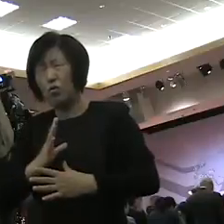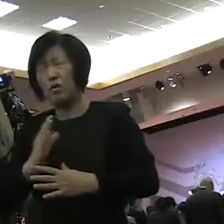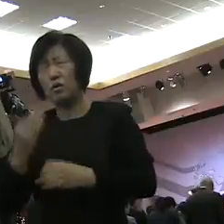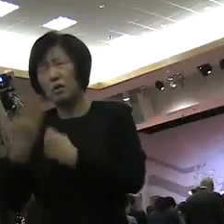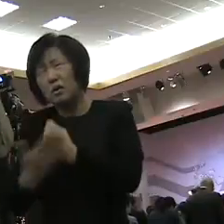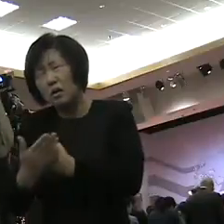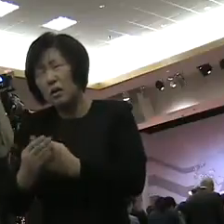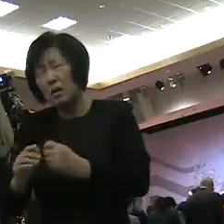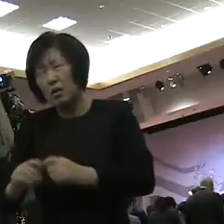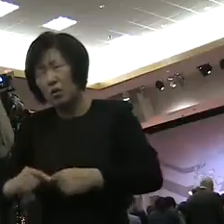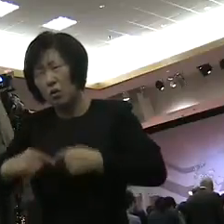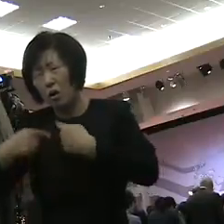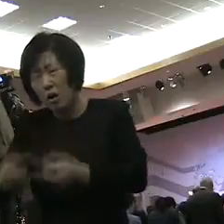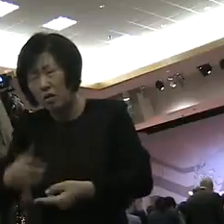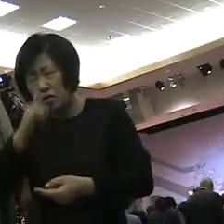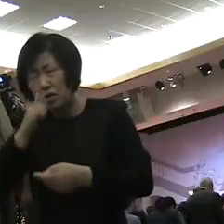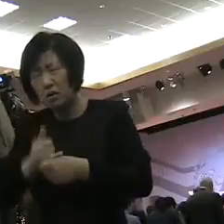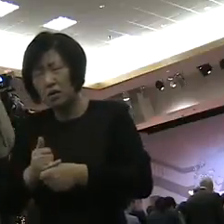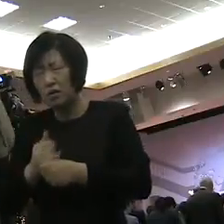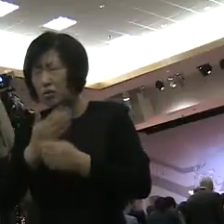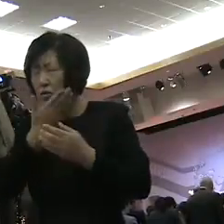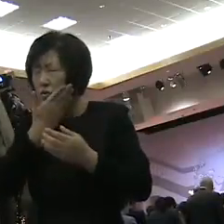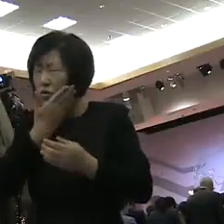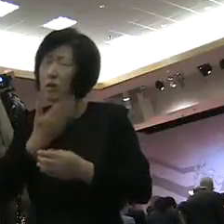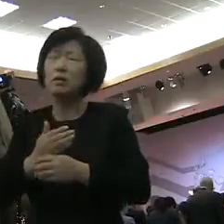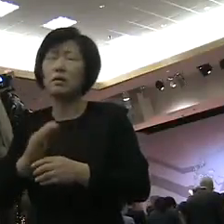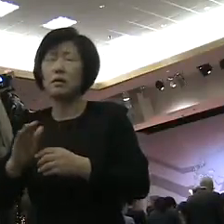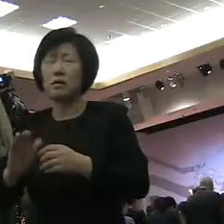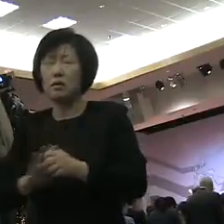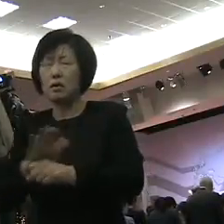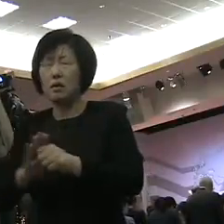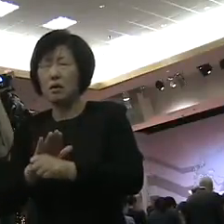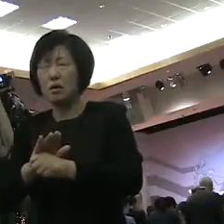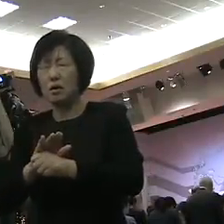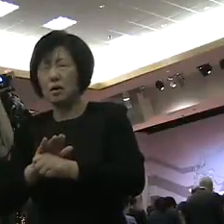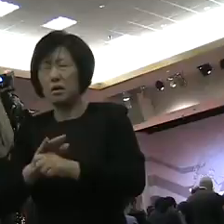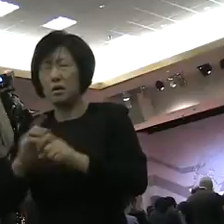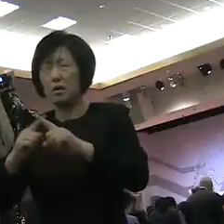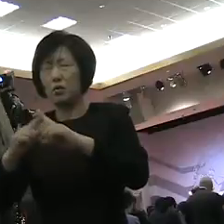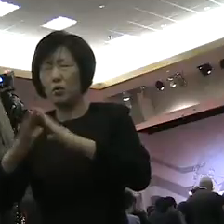은혜에 동참할 수 있는 귀한 남가주 사랑의 교회 모든